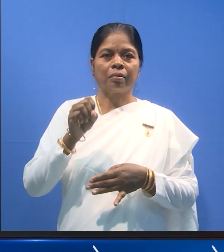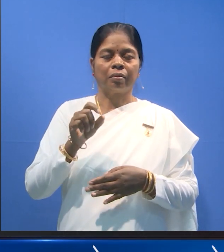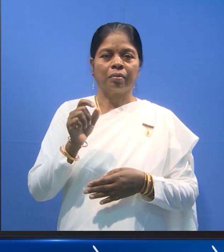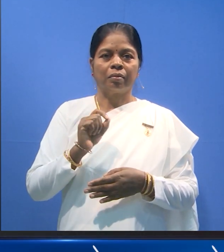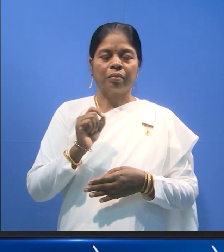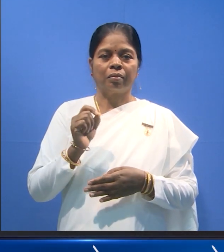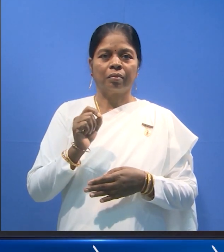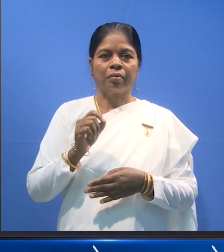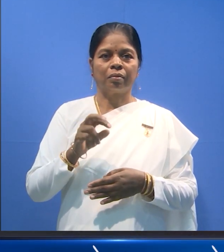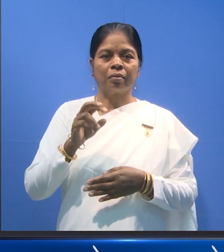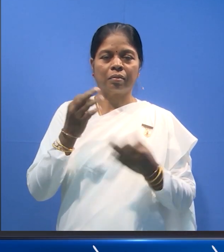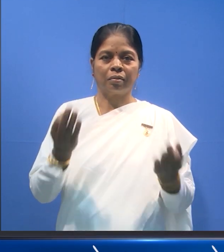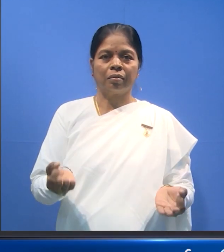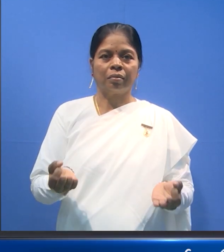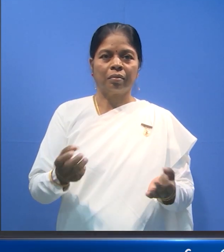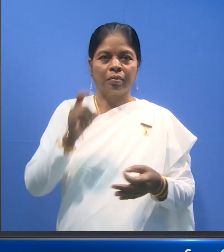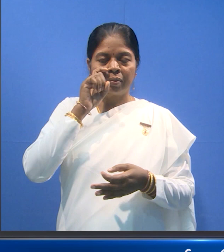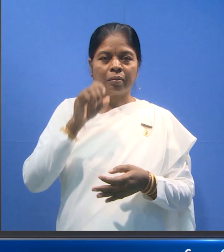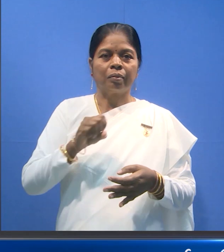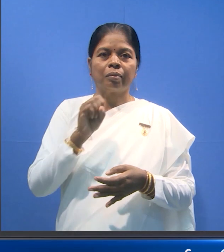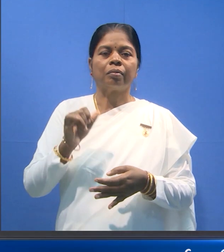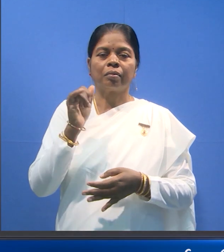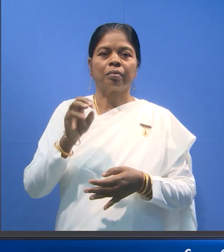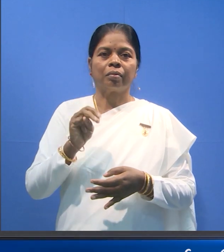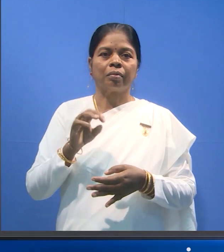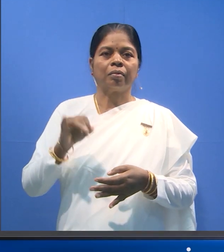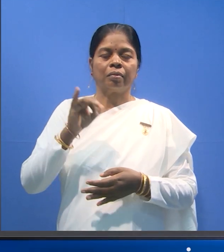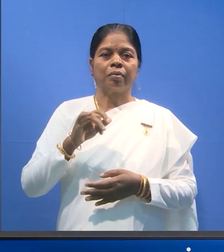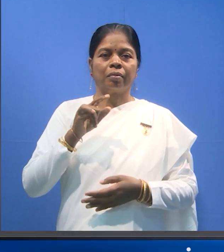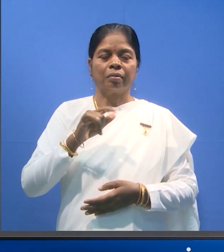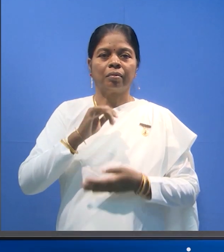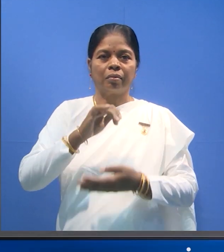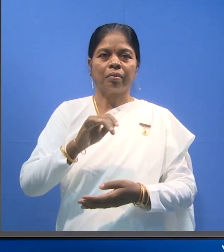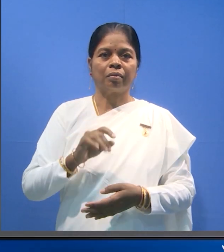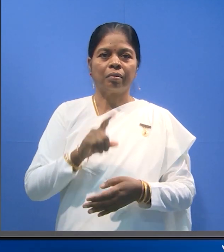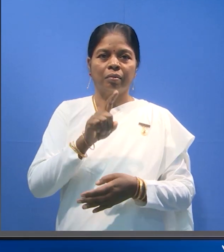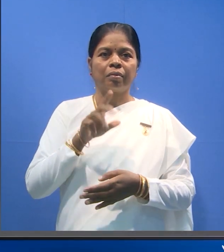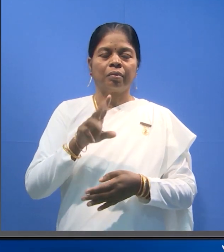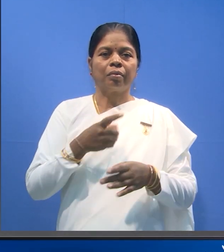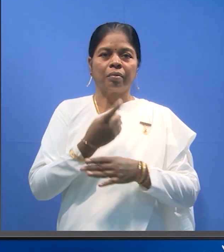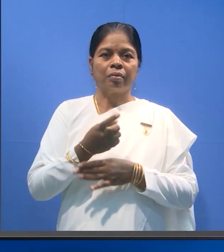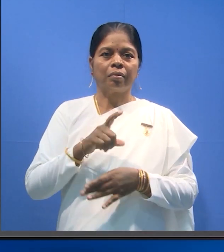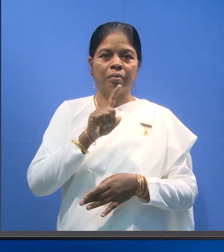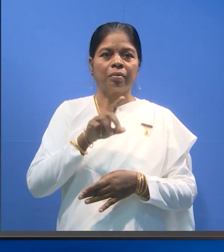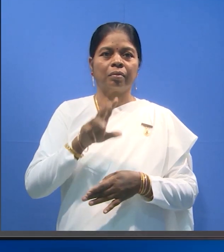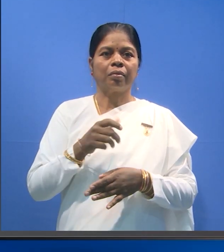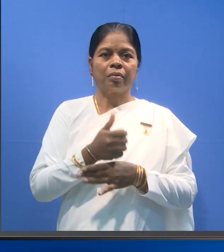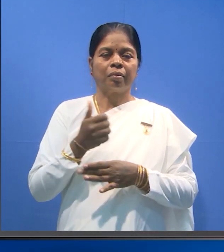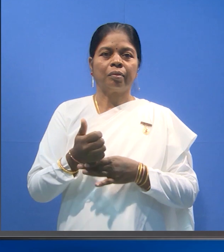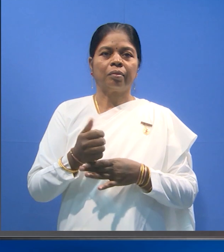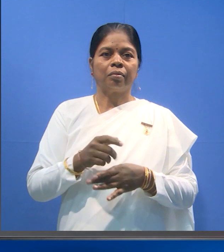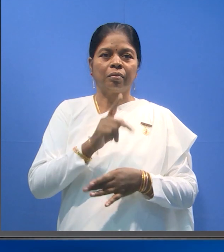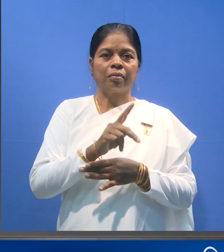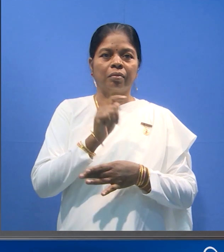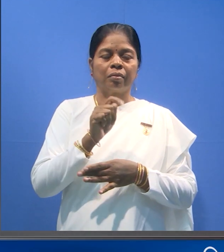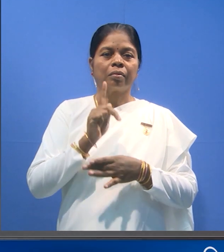लेखक राजयोगी ब्रह्माकुमार इंजिनियर सूर्यमणी दास यांचा जन्म 19 जानेवारी